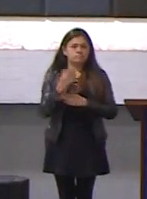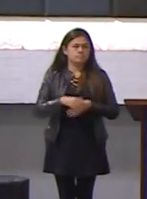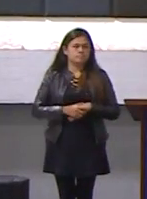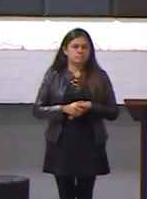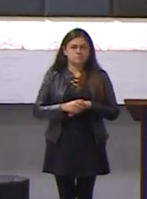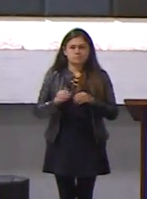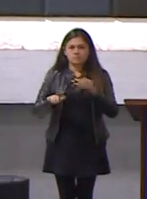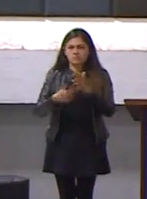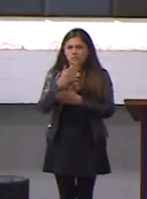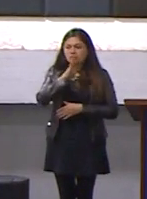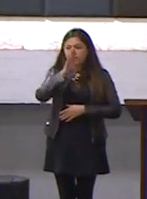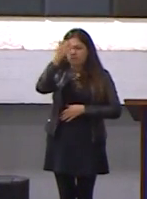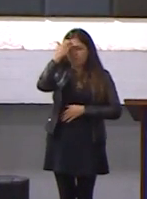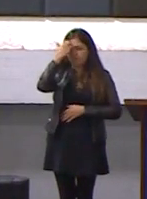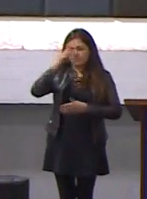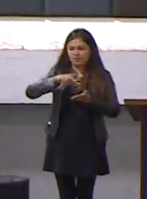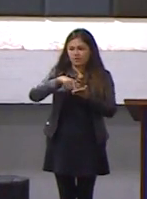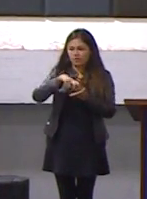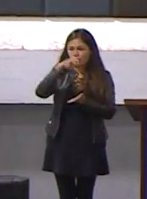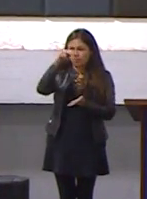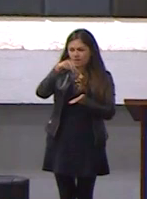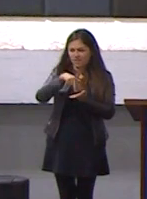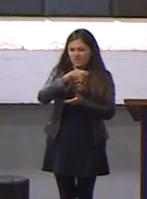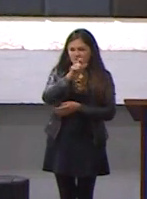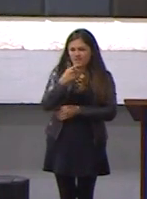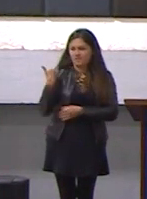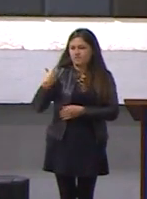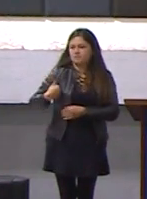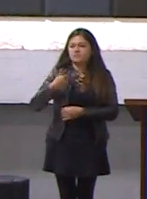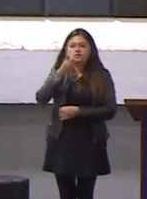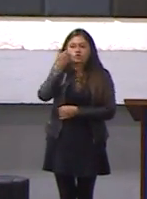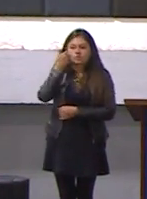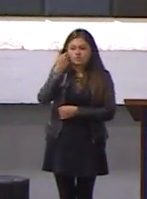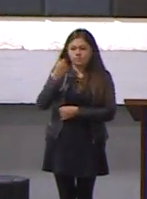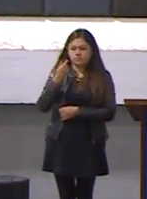con la profesora judith este este gran conversatorio